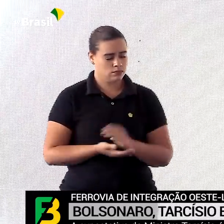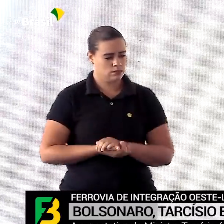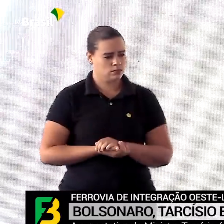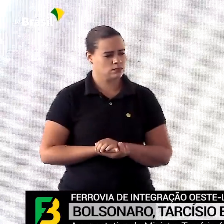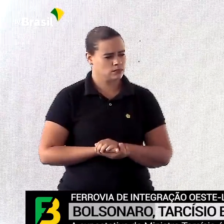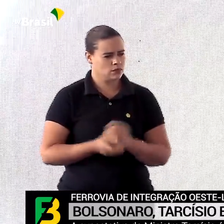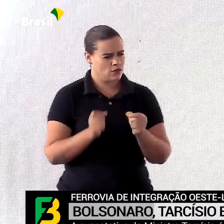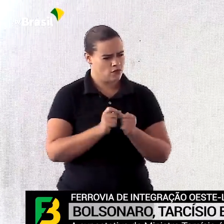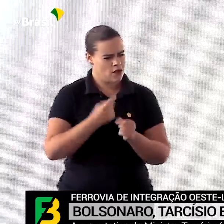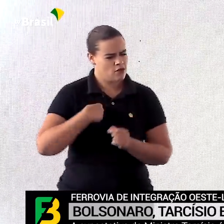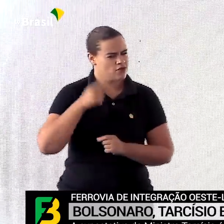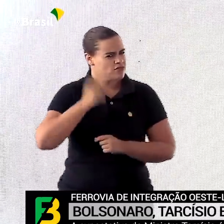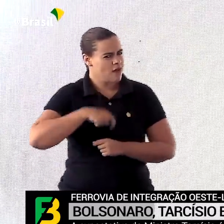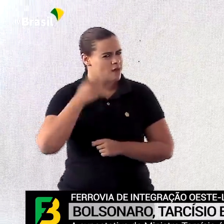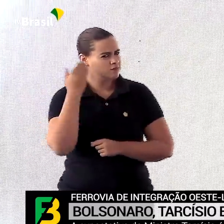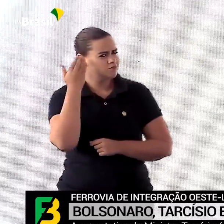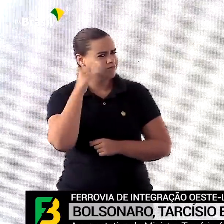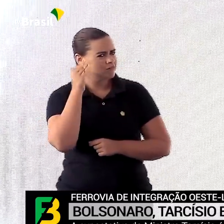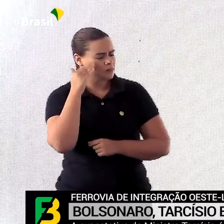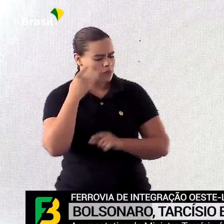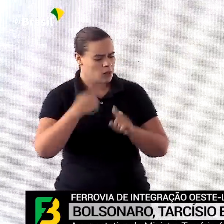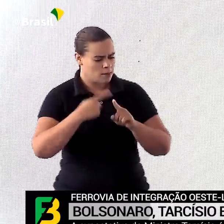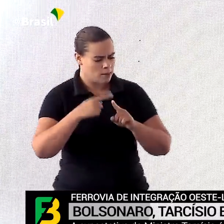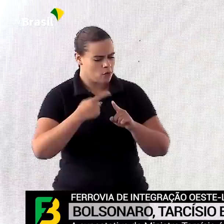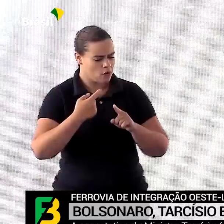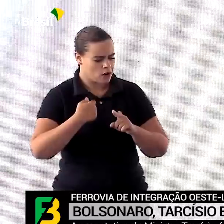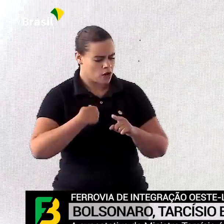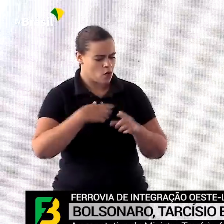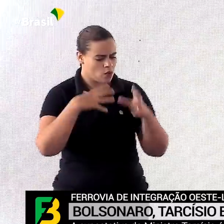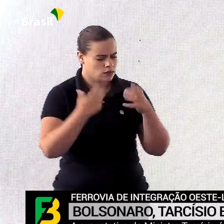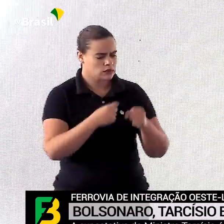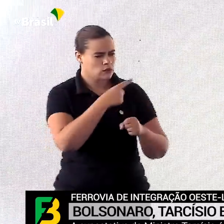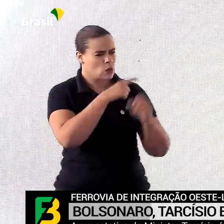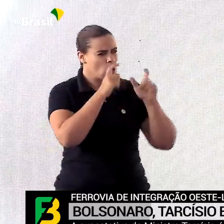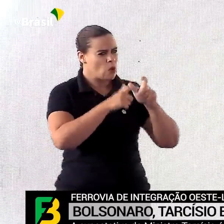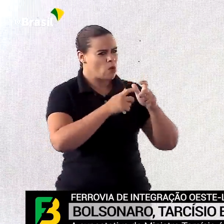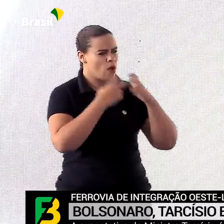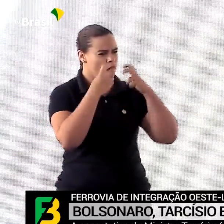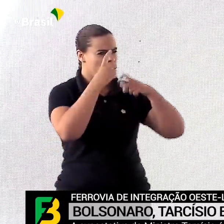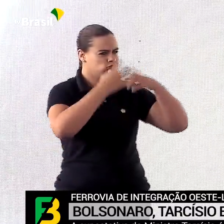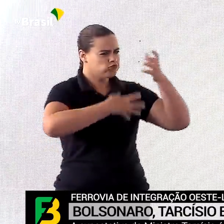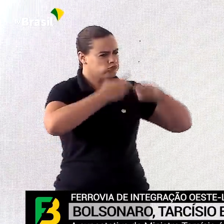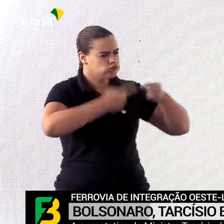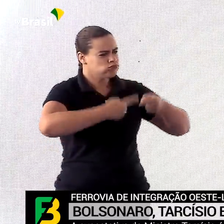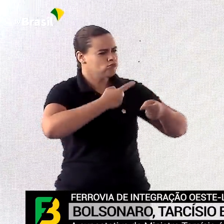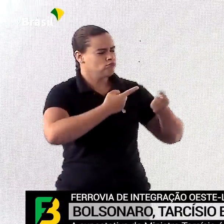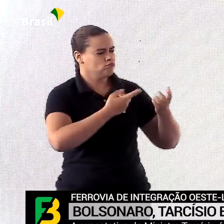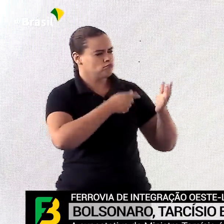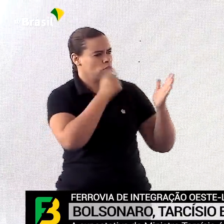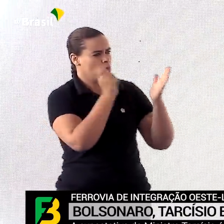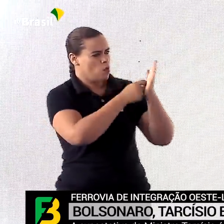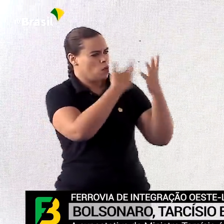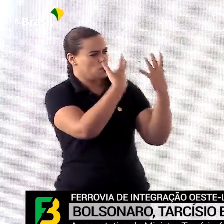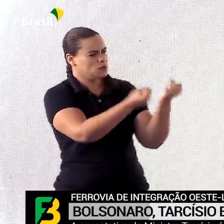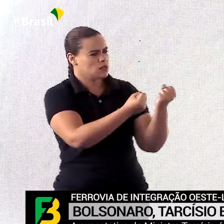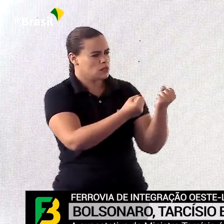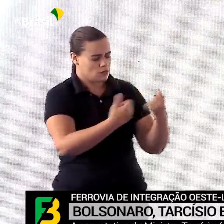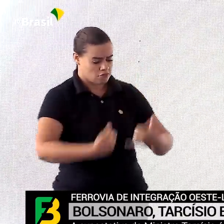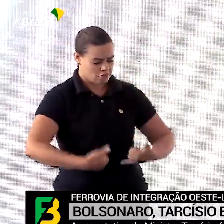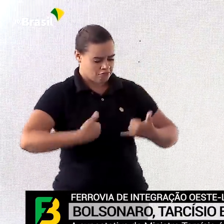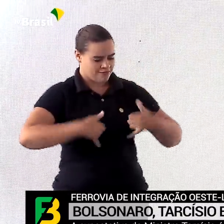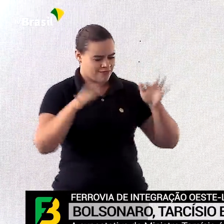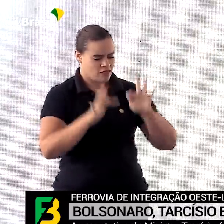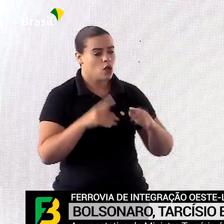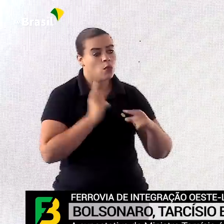faz a gente entender porquê que a gente bate o martelo na Bolsa de Valores com tanto entusiasmo é só